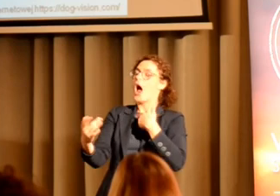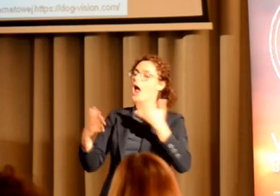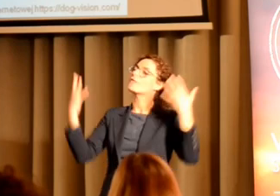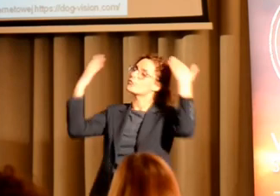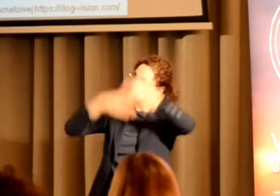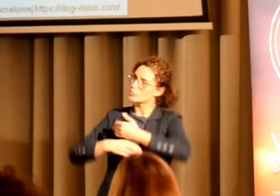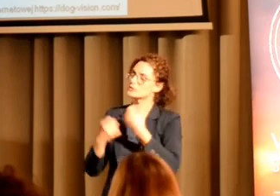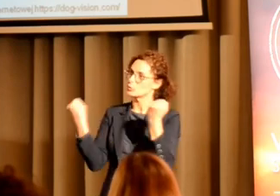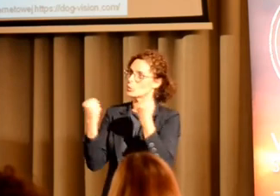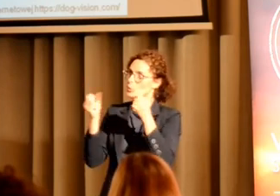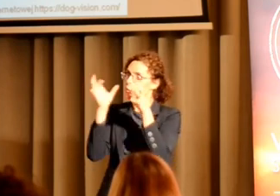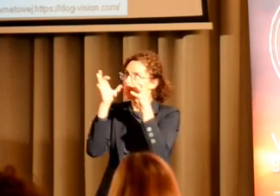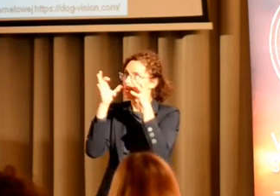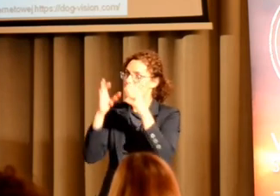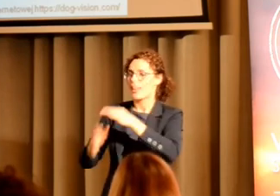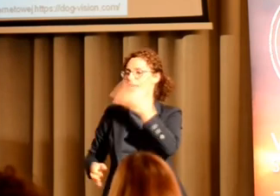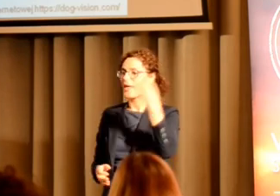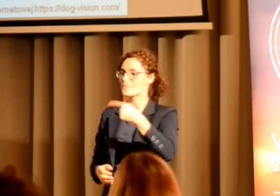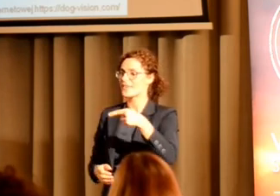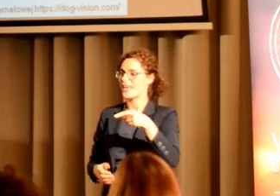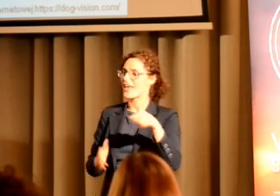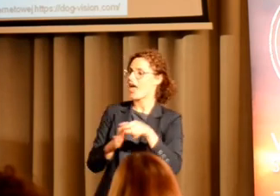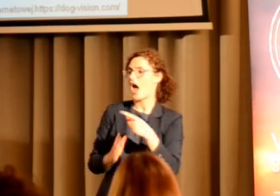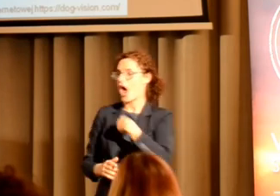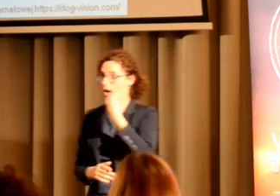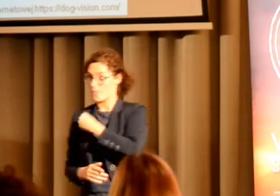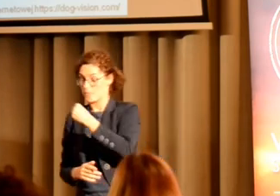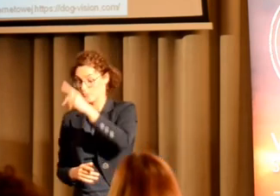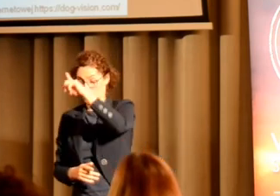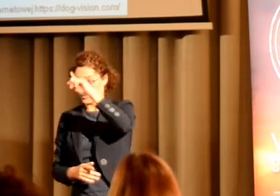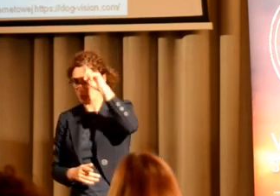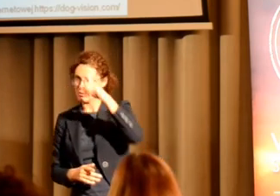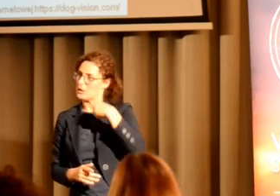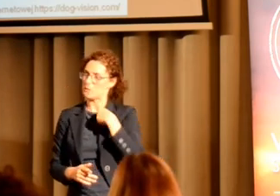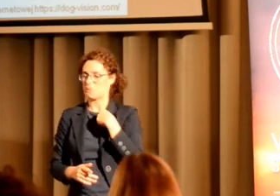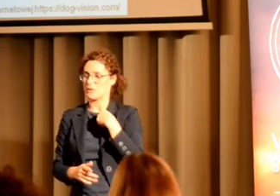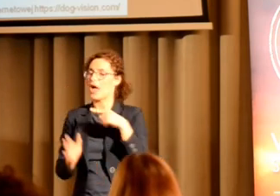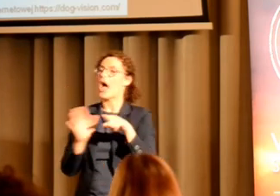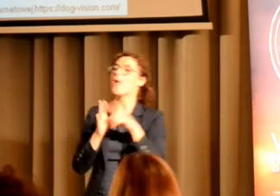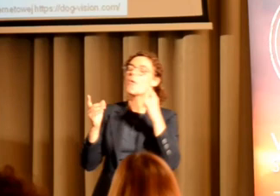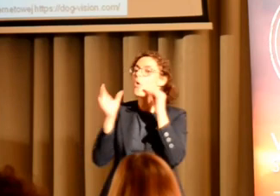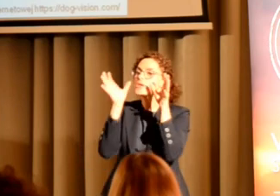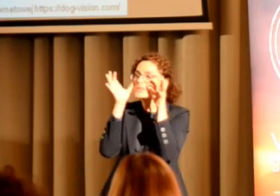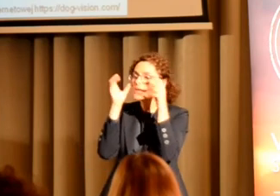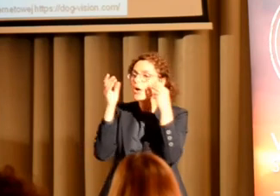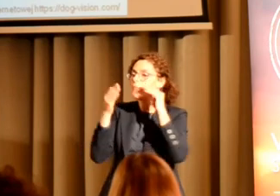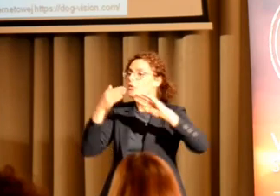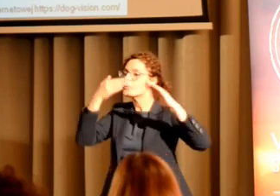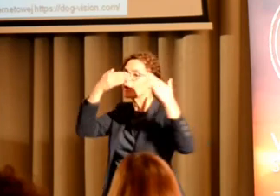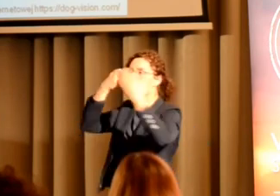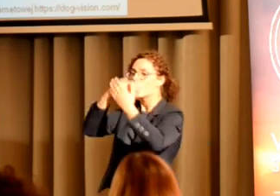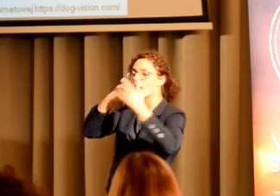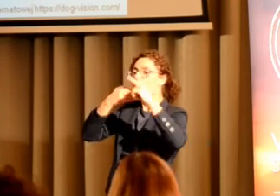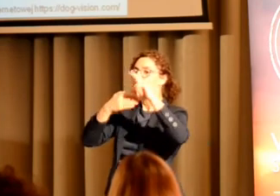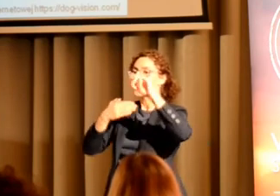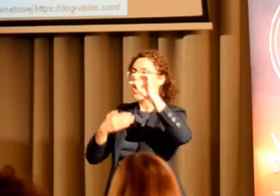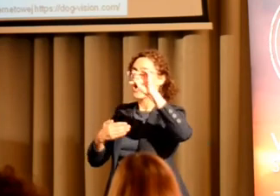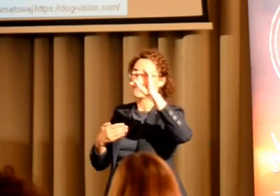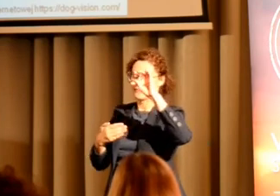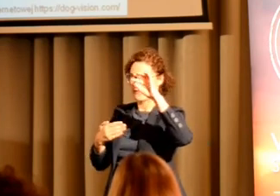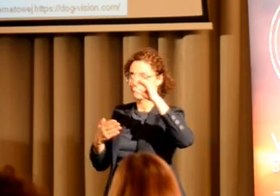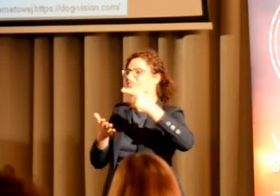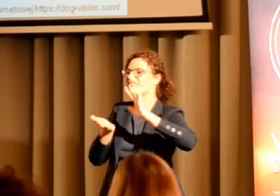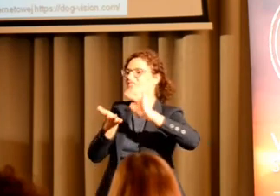nocy. Od nas. Dlatego, że mają coś, co my nazywamy tapetą lucidą, czyliś taką warstwę światłoczułą, która po prostu